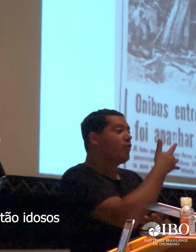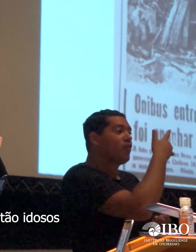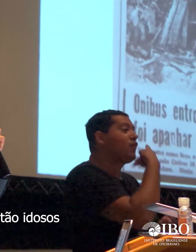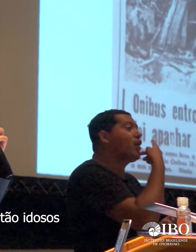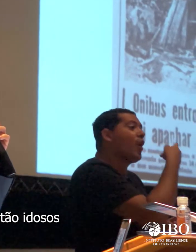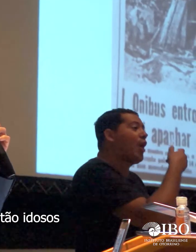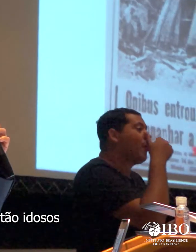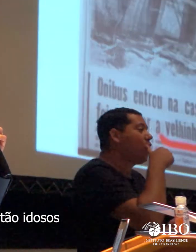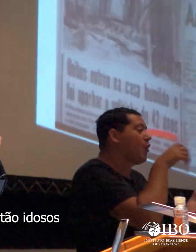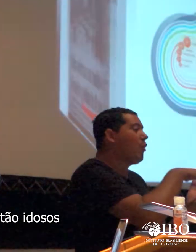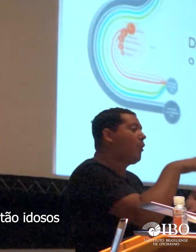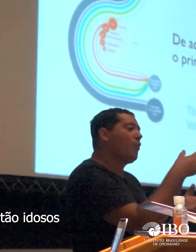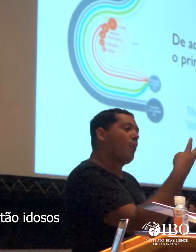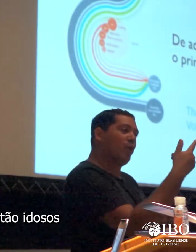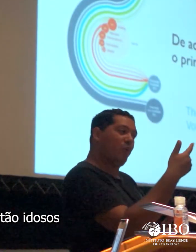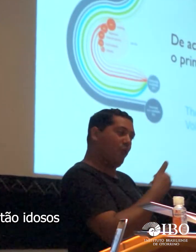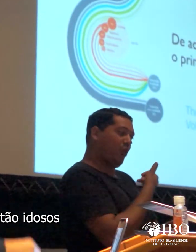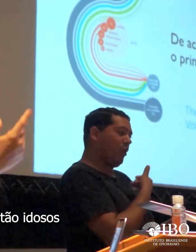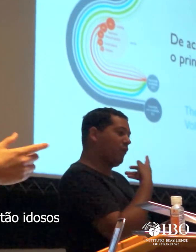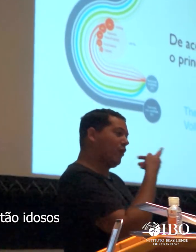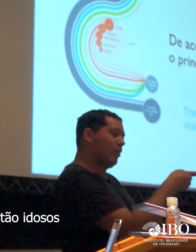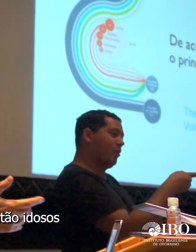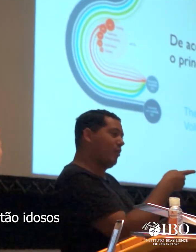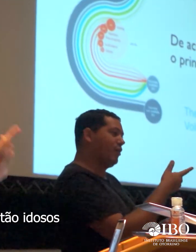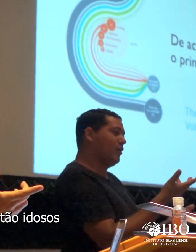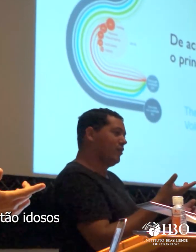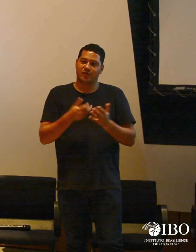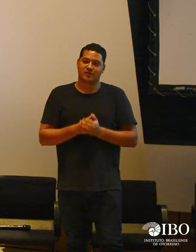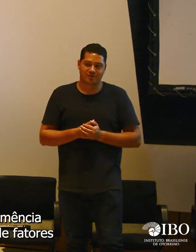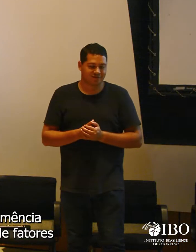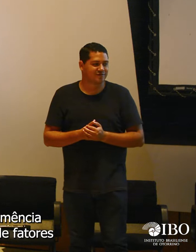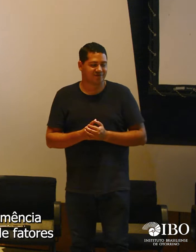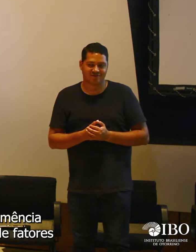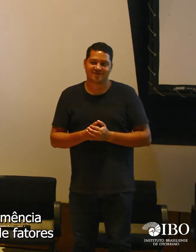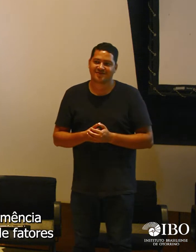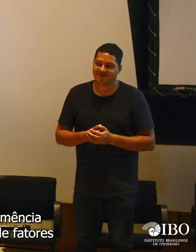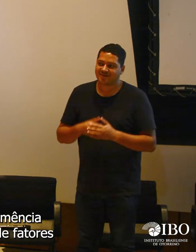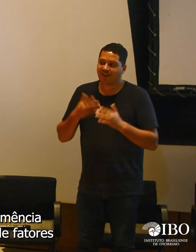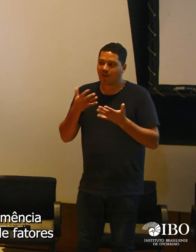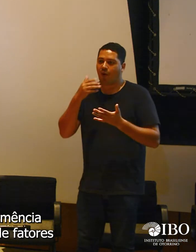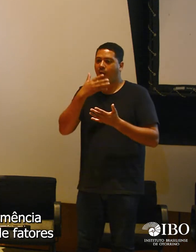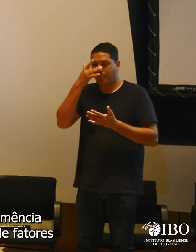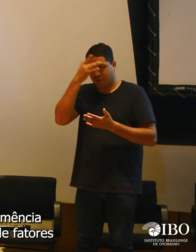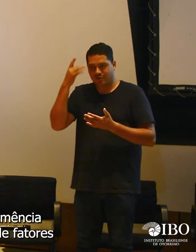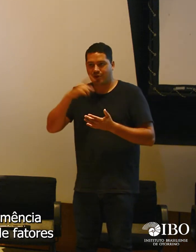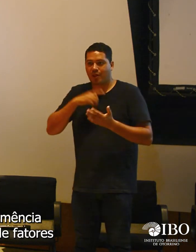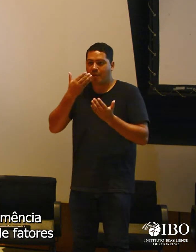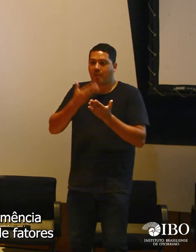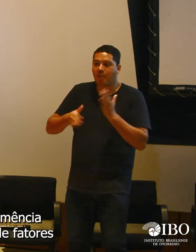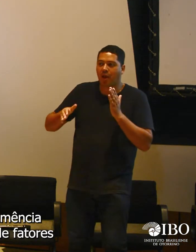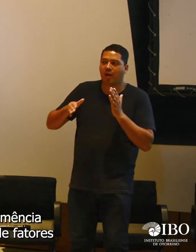isso é como as coisas mudam. Então, idosos com perda auditiva têm maior probabilidade de demência, como resultado